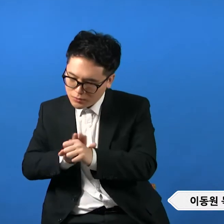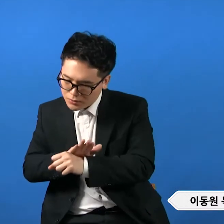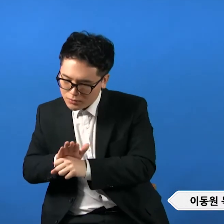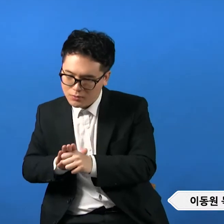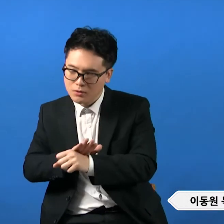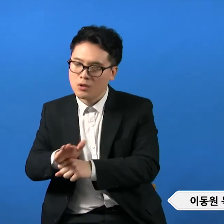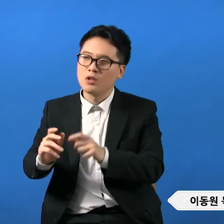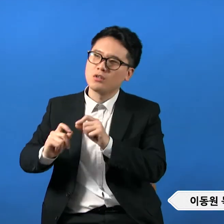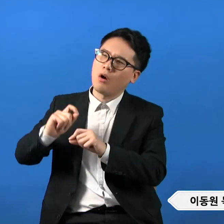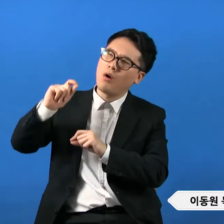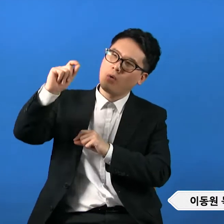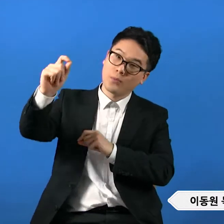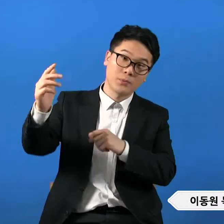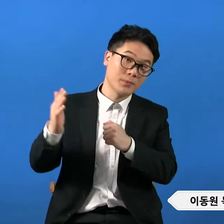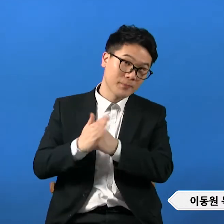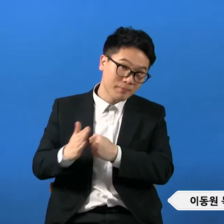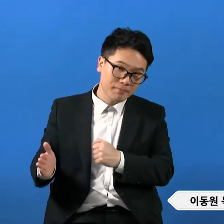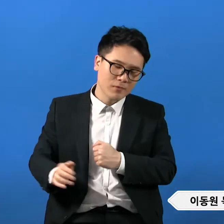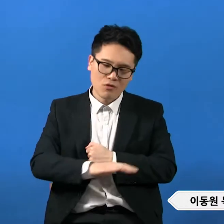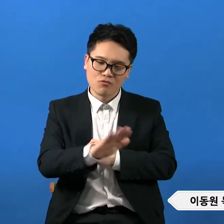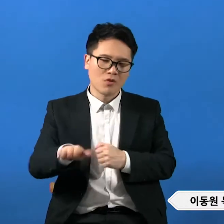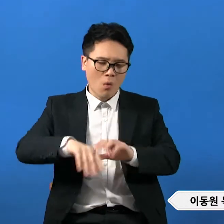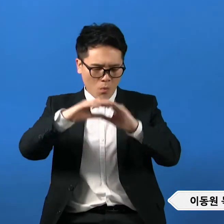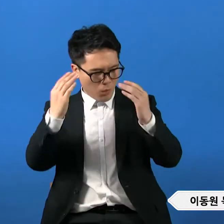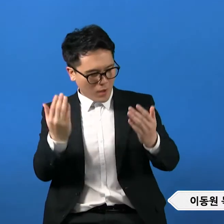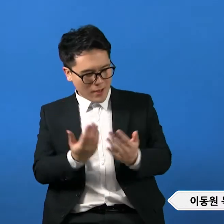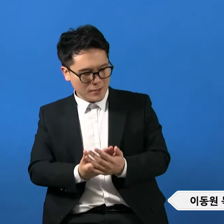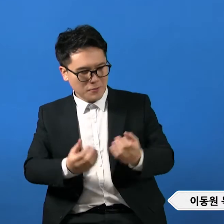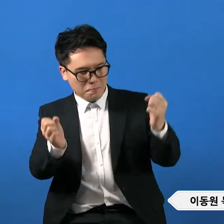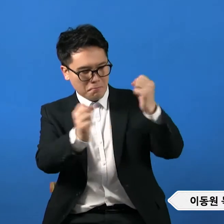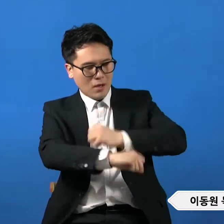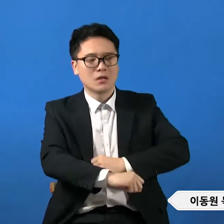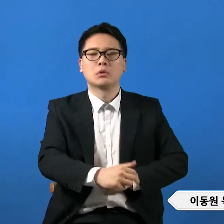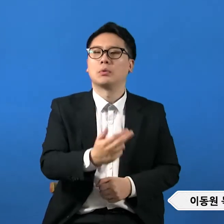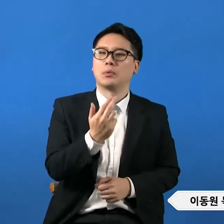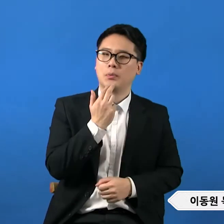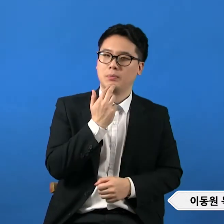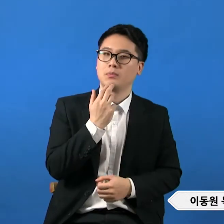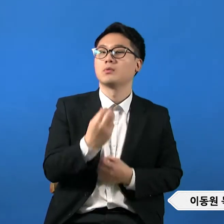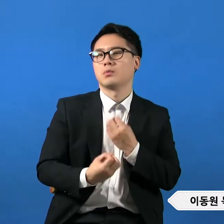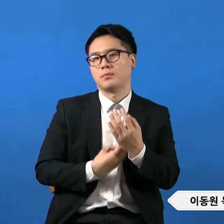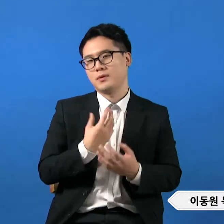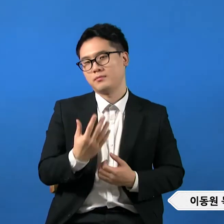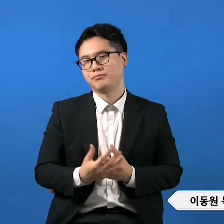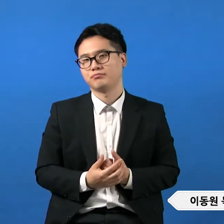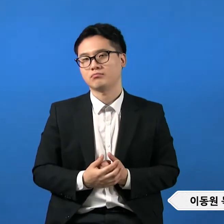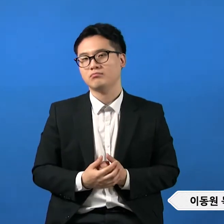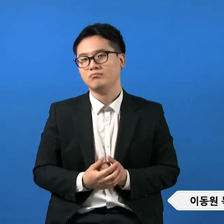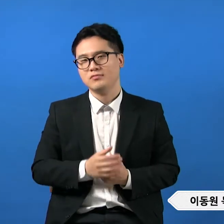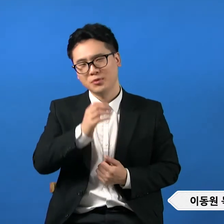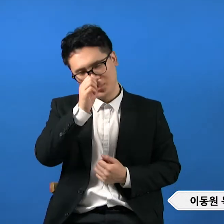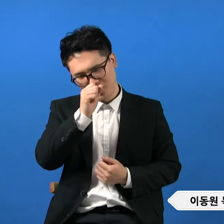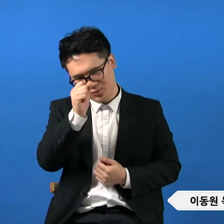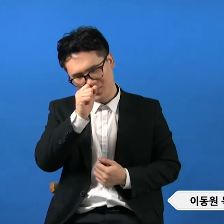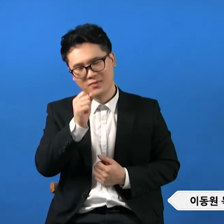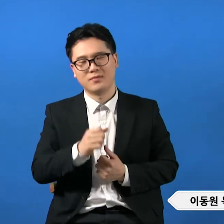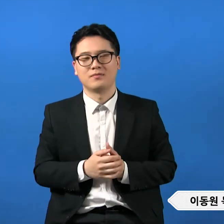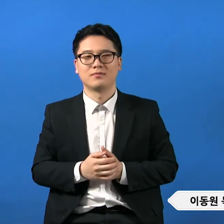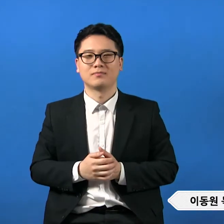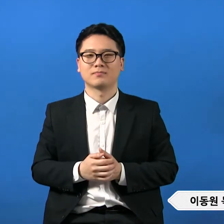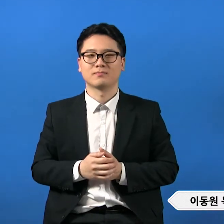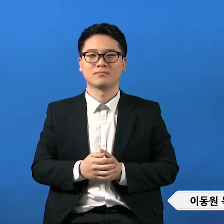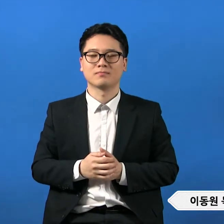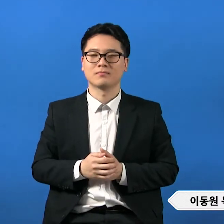긍휼이 무궁하심으로 우리가 진멸되지 아니함이니이다. 아멘. 얼마나 좋아요.